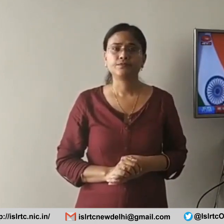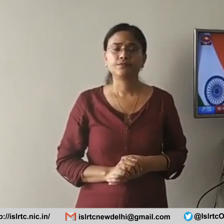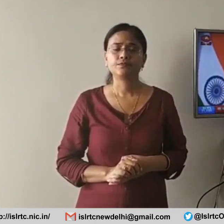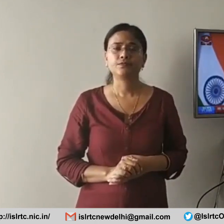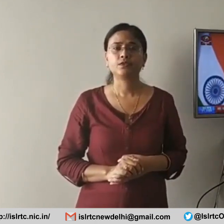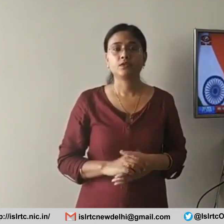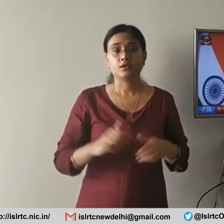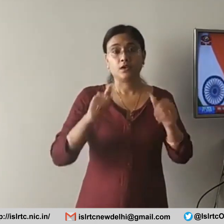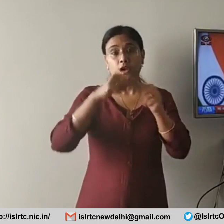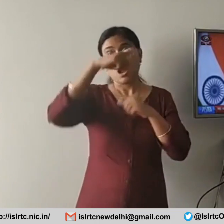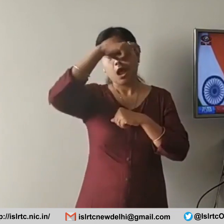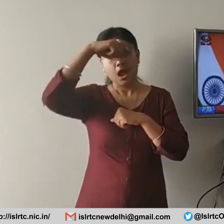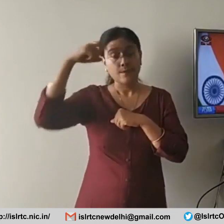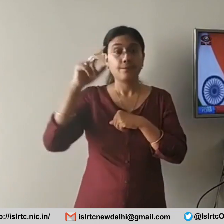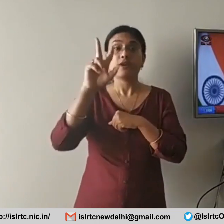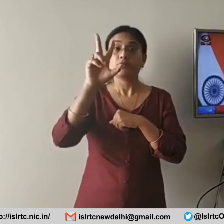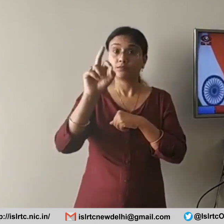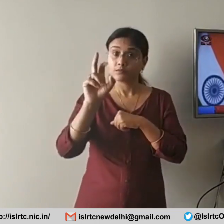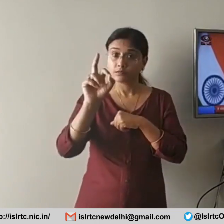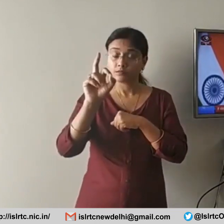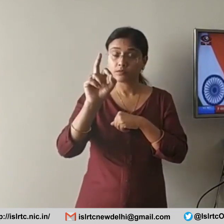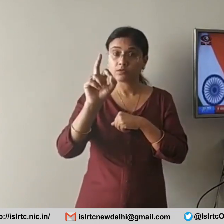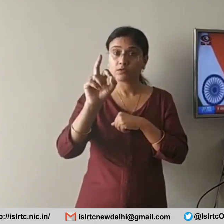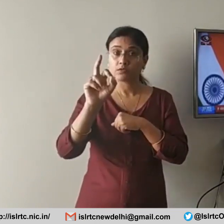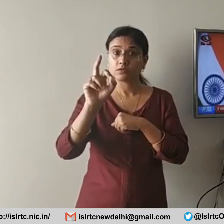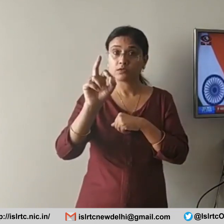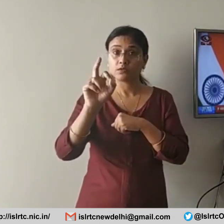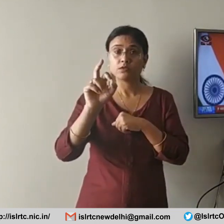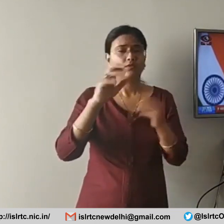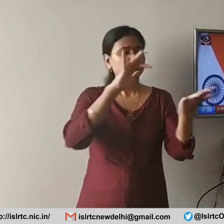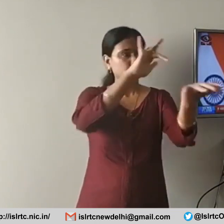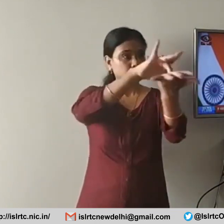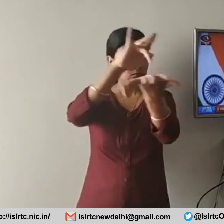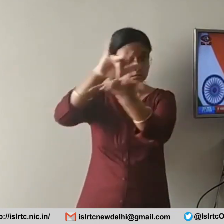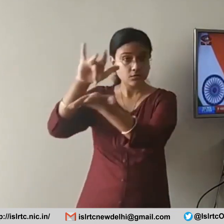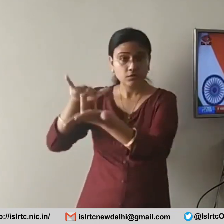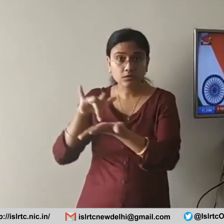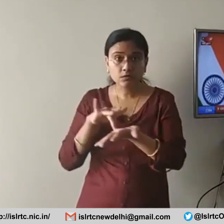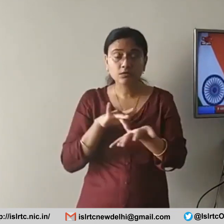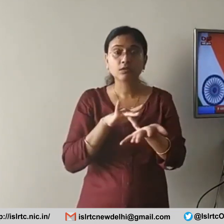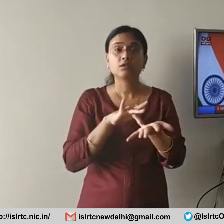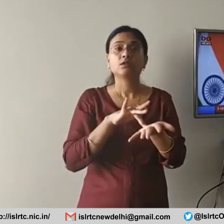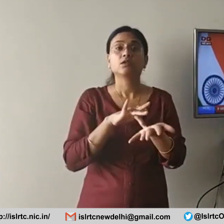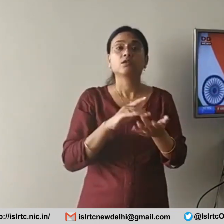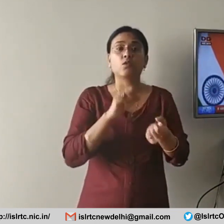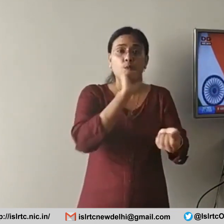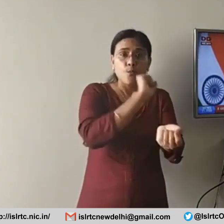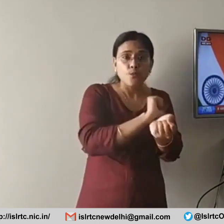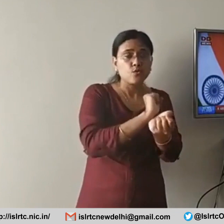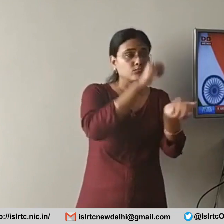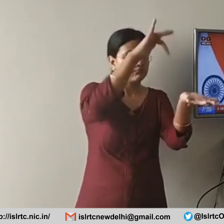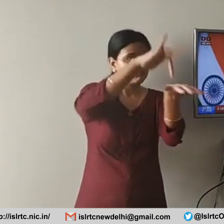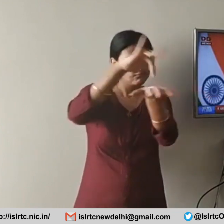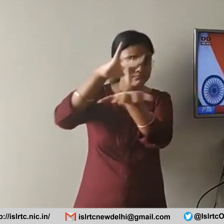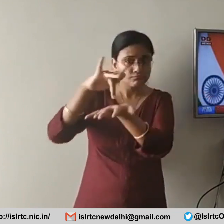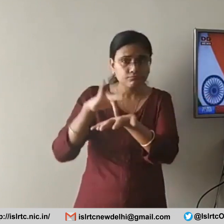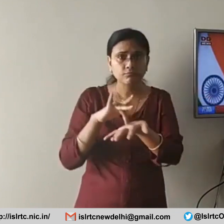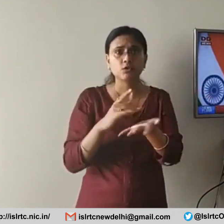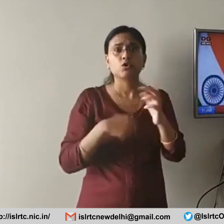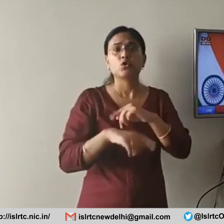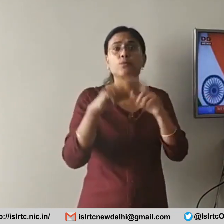20 अप्रैल तक हर कस्बे, हर थाने, हर